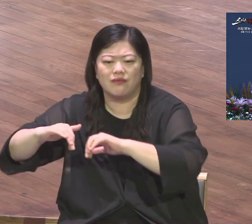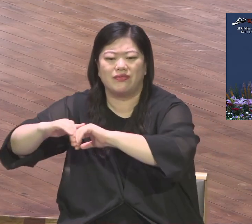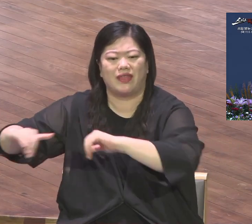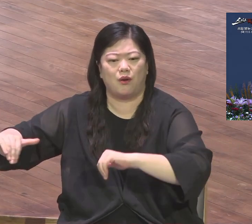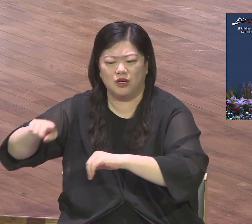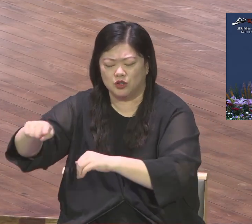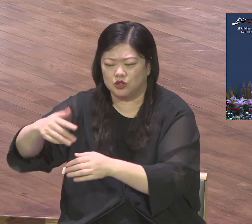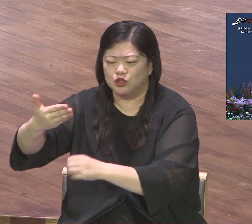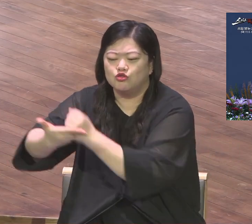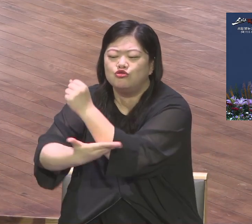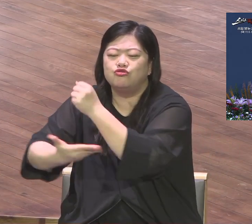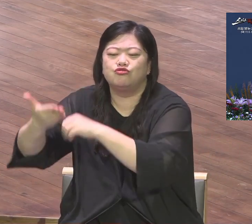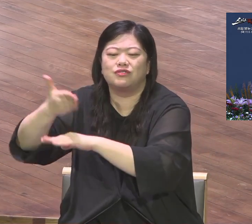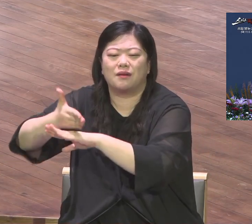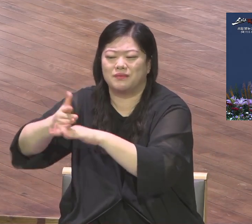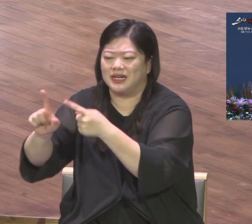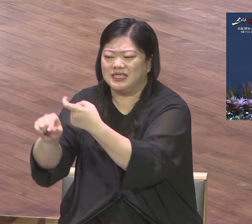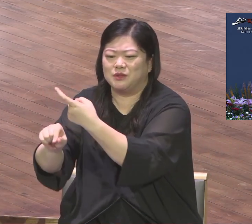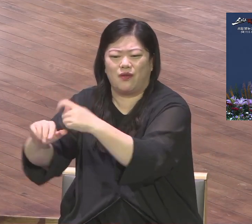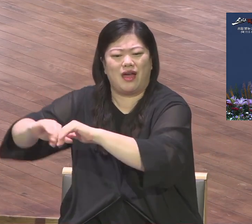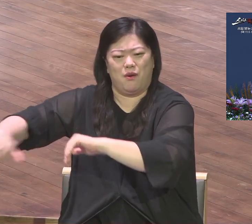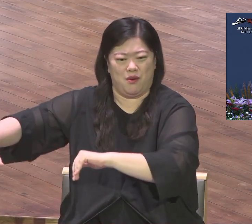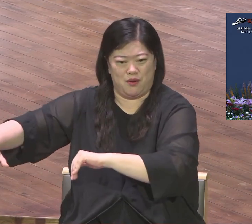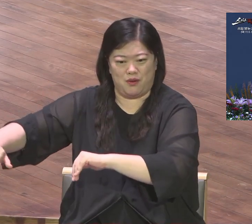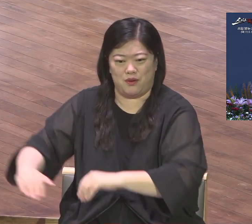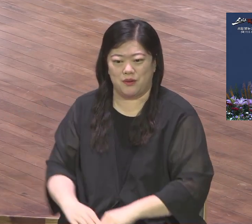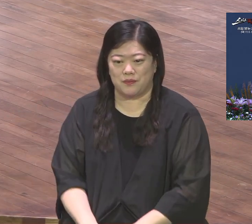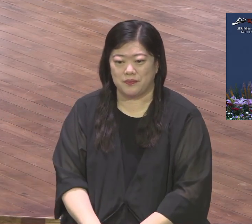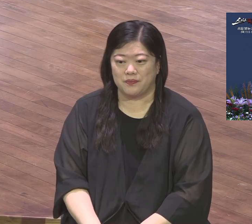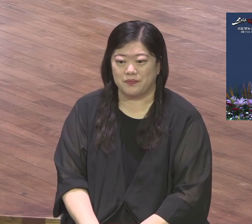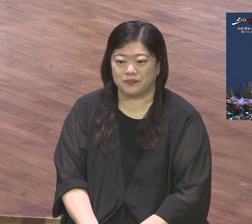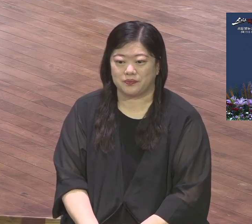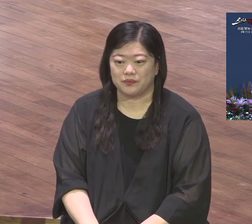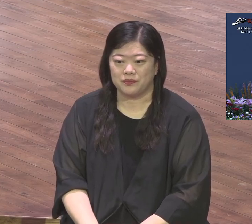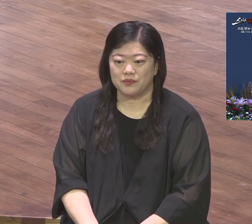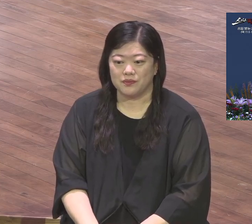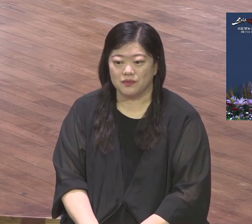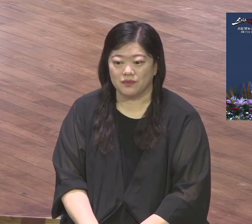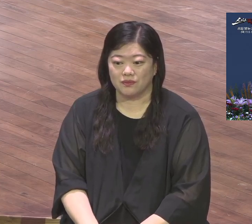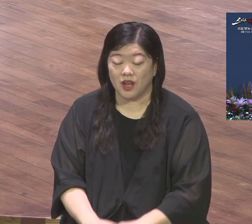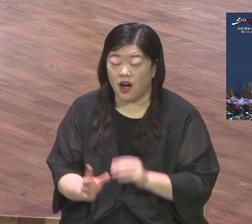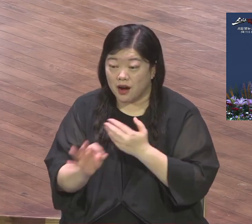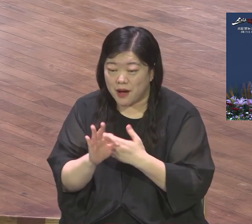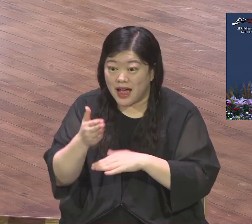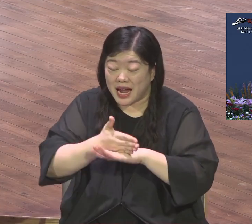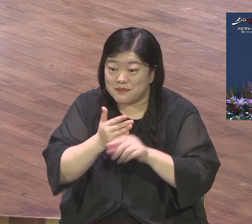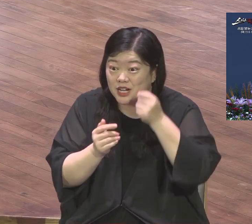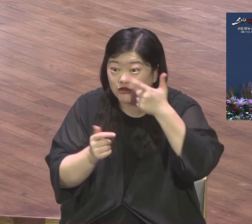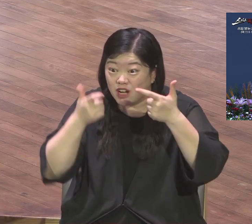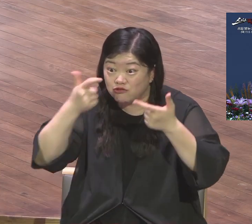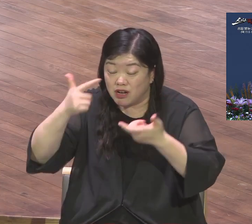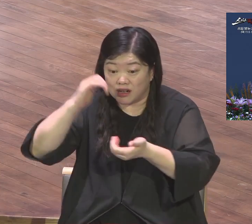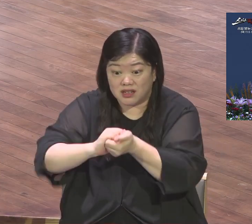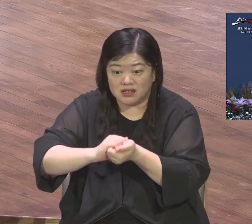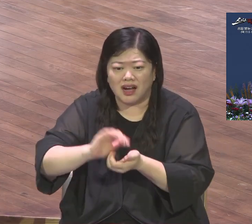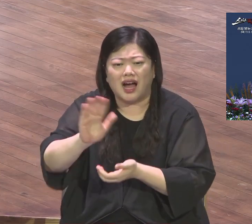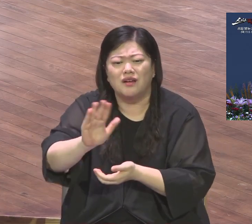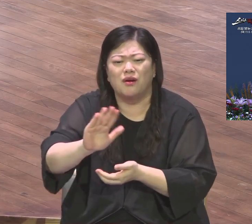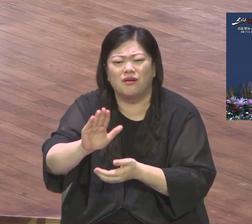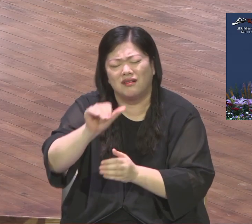다르지요. 그 일시적 감사 아니고 영원한 감사. 감사합니까? 나 같은